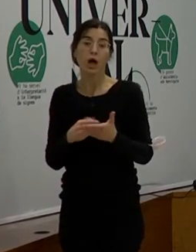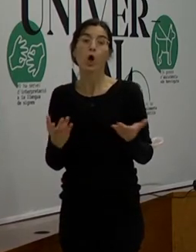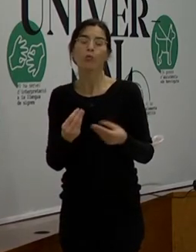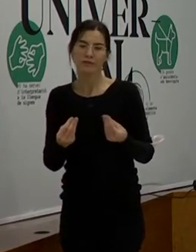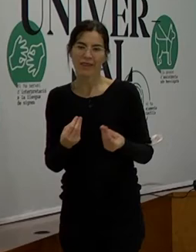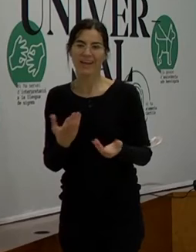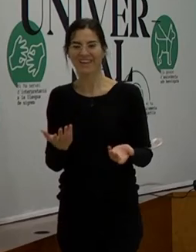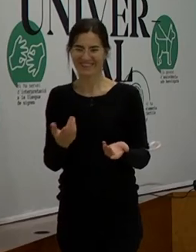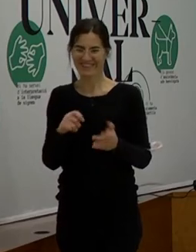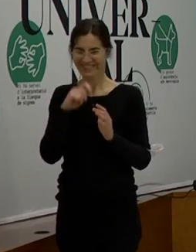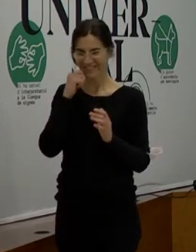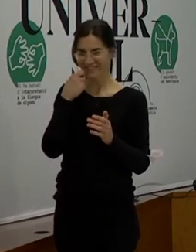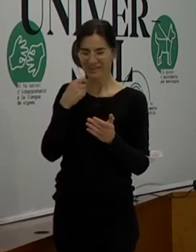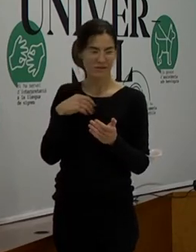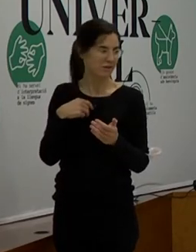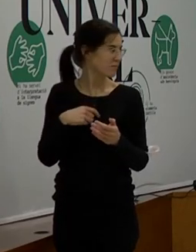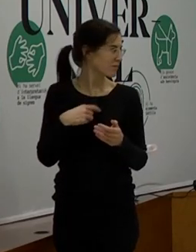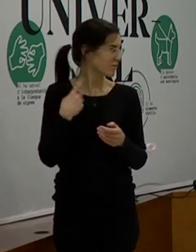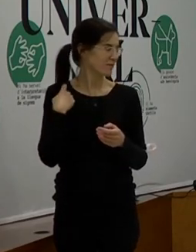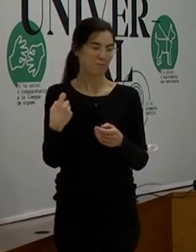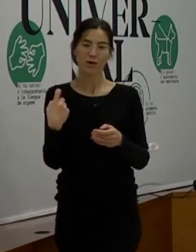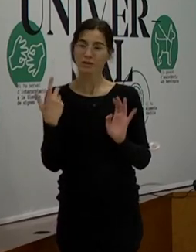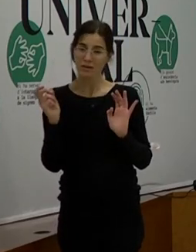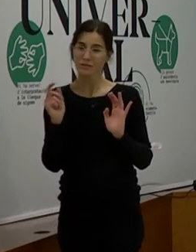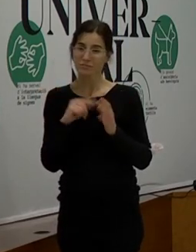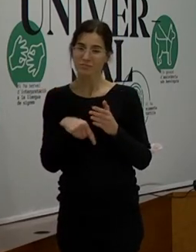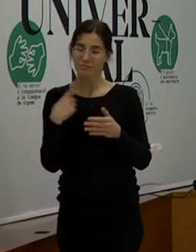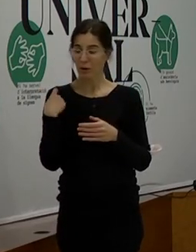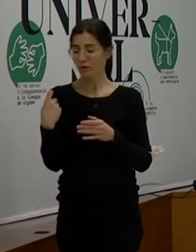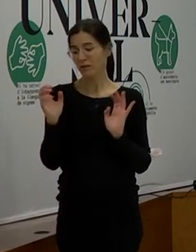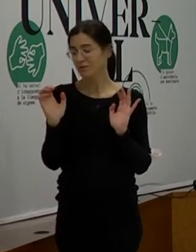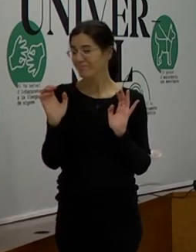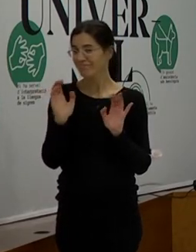Ah, ben, xato, ben. Me contrates, no? Però,